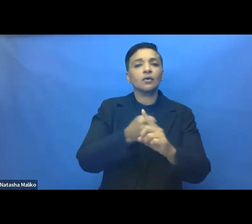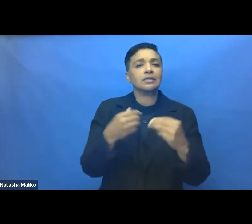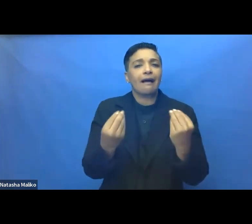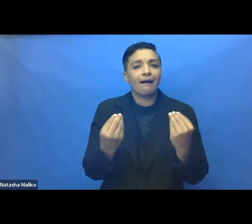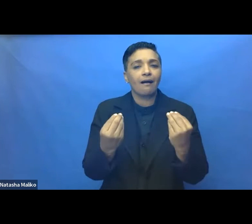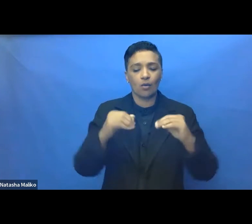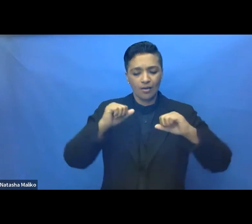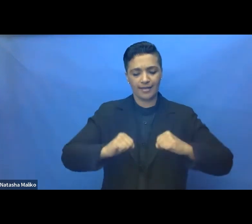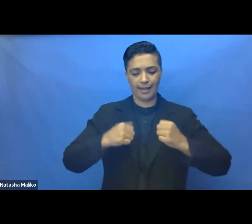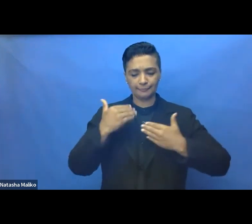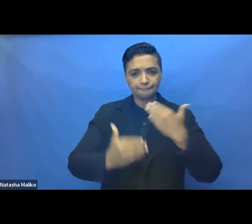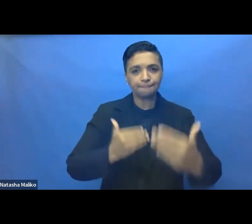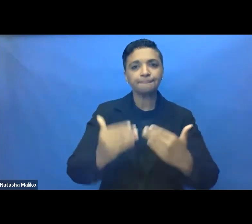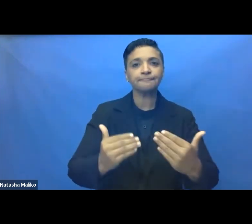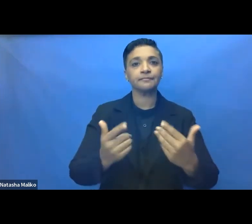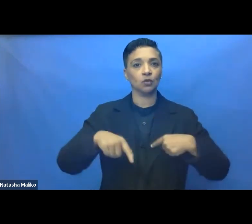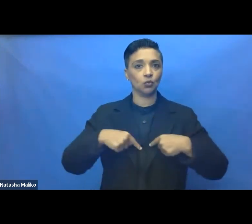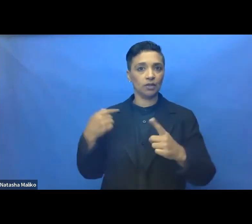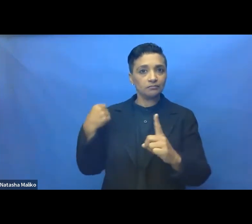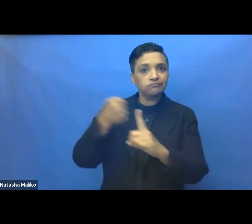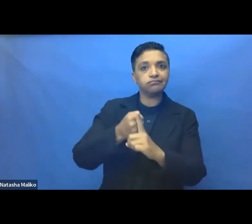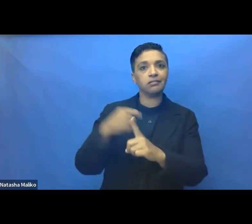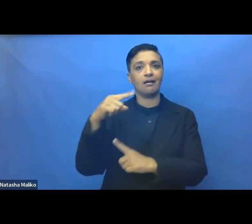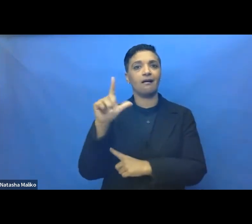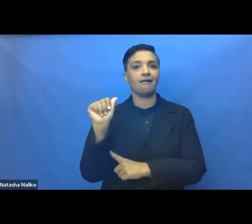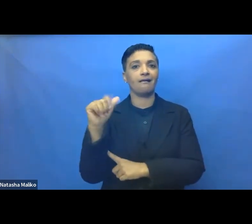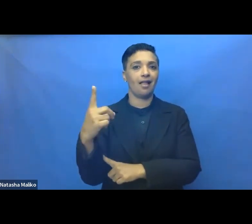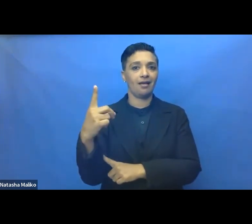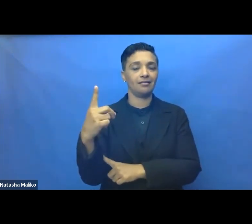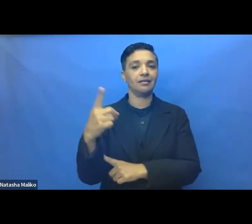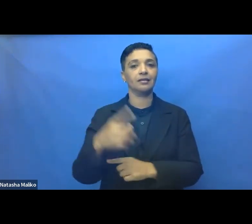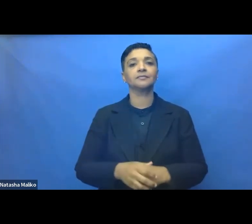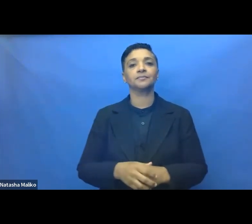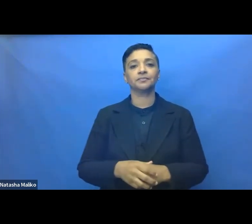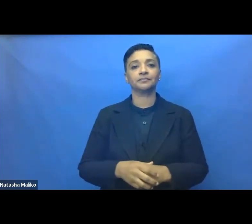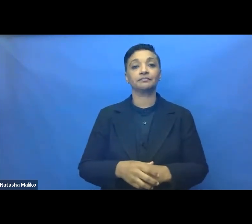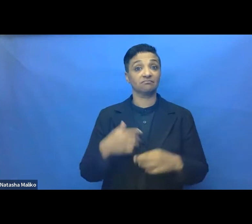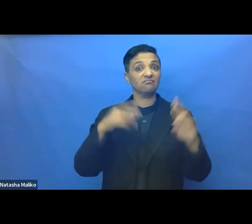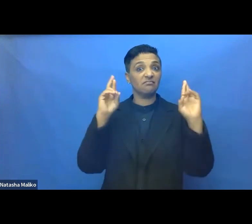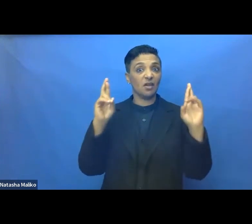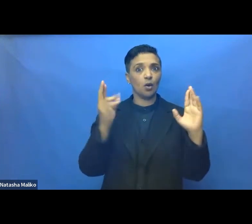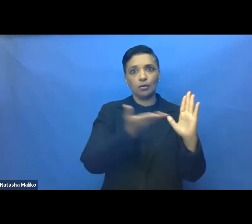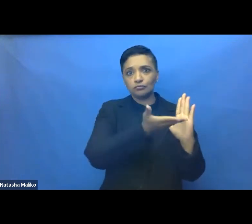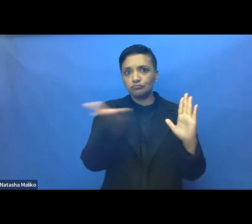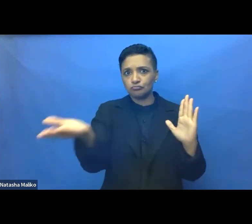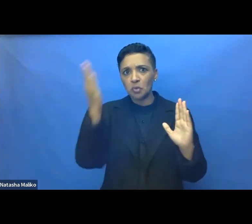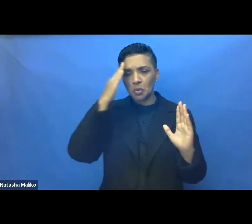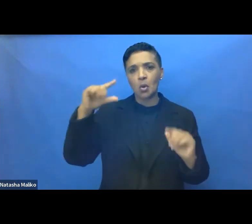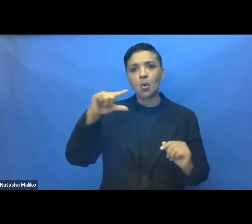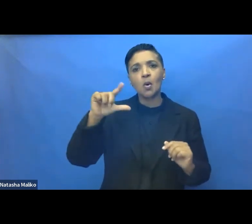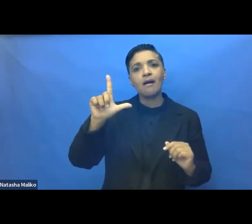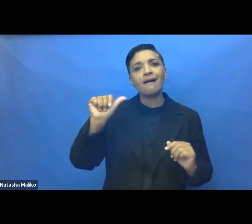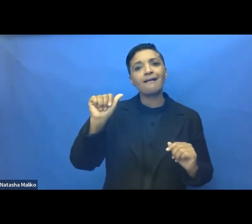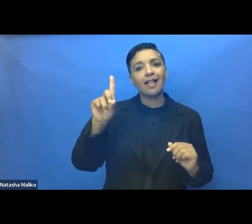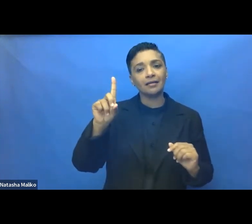déjà parlé de ça. Je vais parler des initiatives que nous avons prises depuis que nous avons établi le